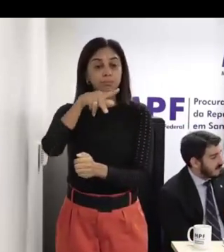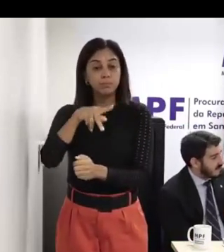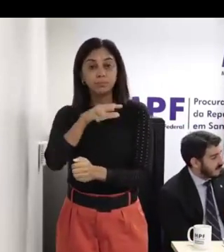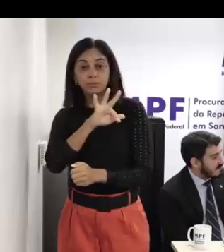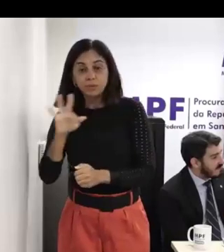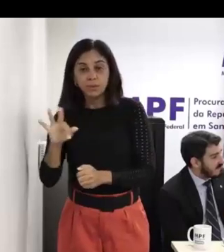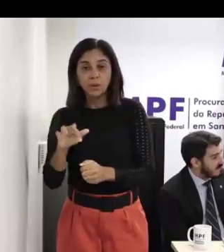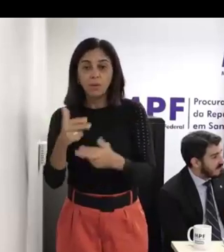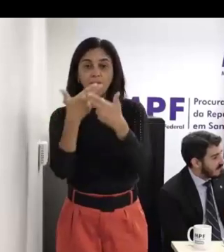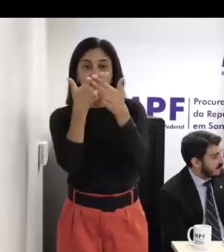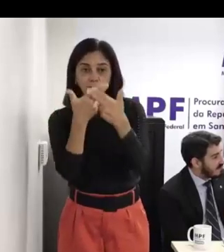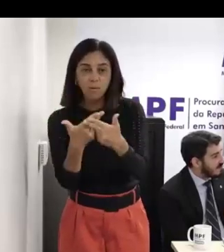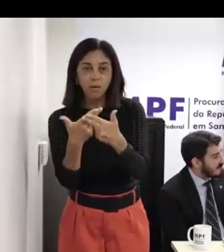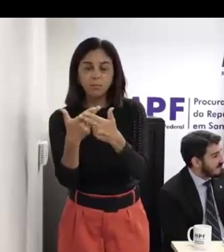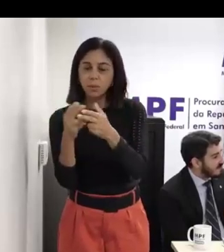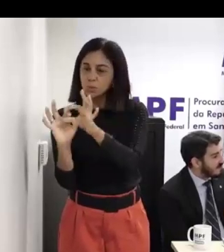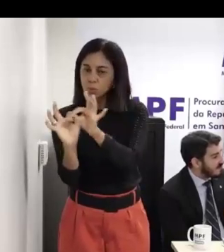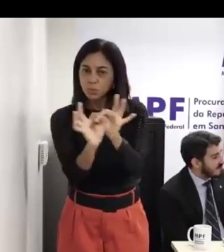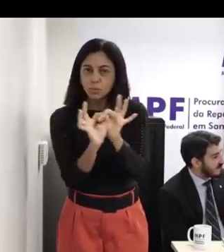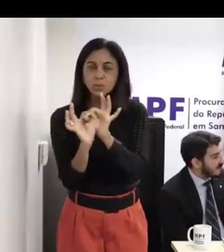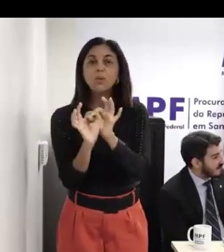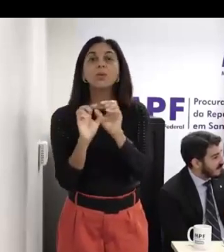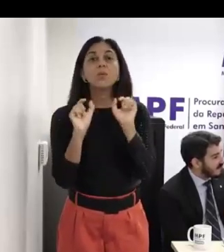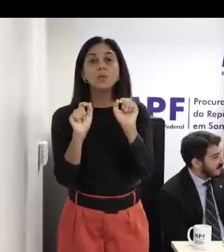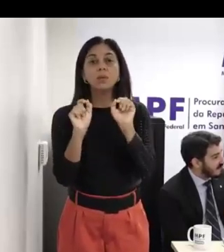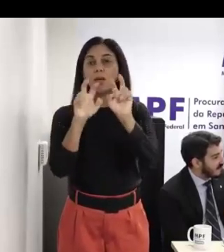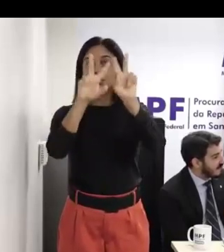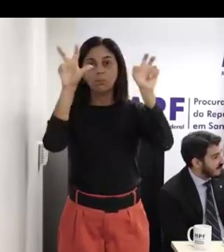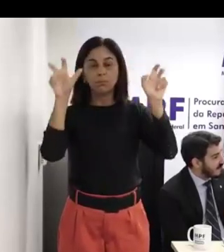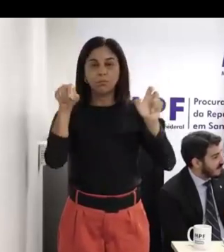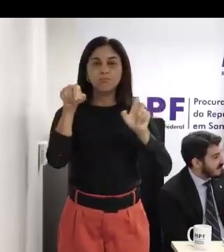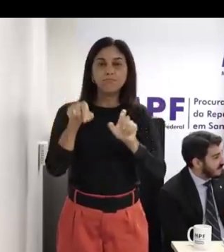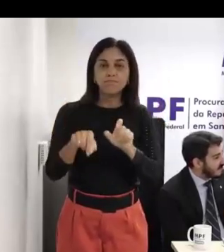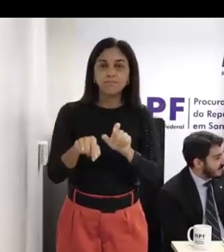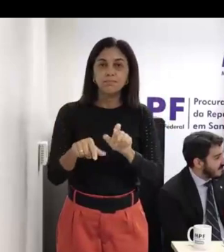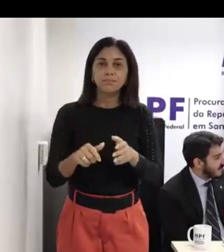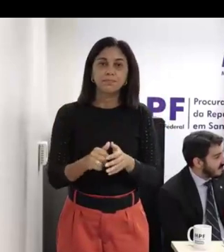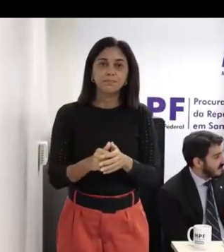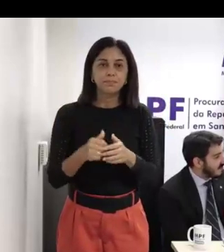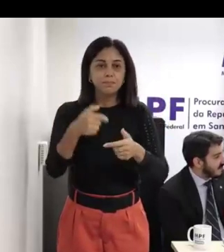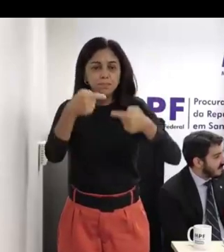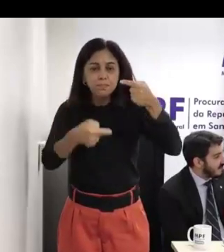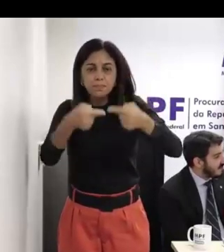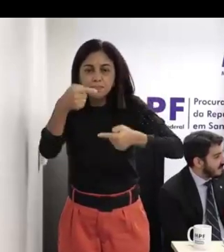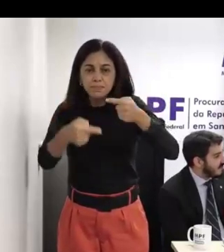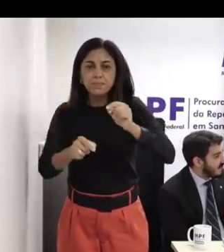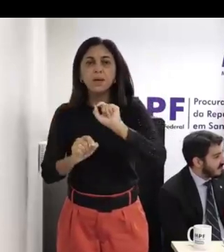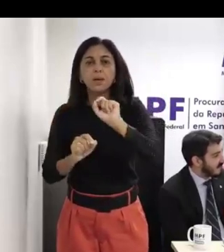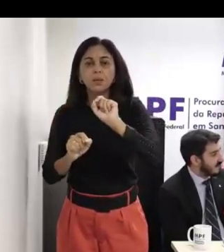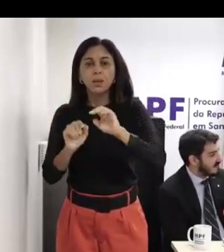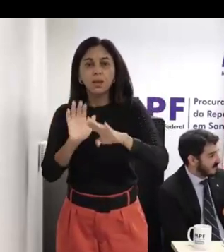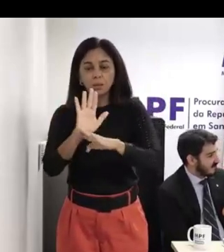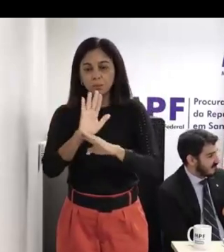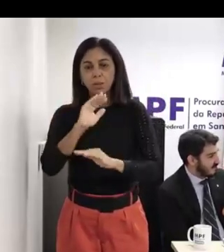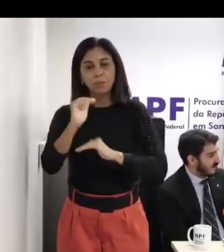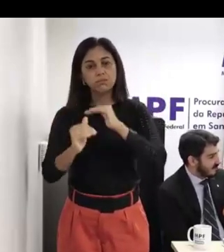para organizar este evento para realizar este evento que é na verdade um espaço eh de debate um espaço de construção